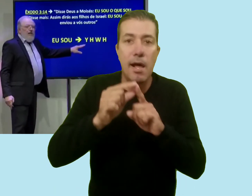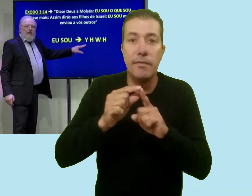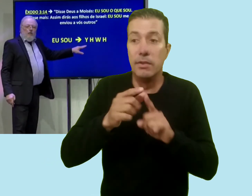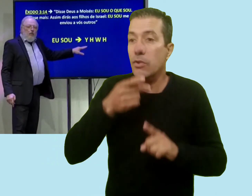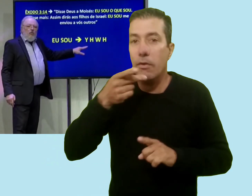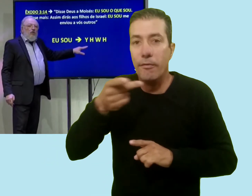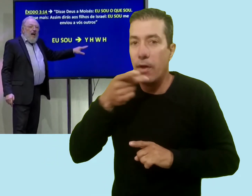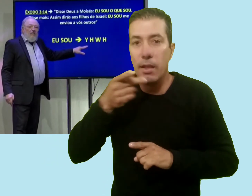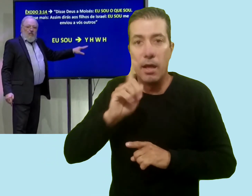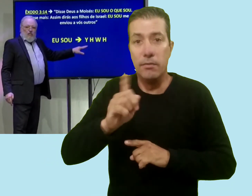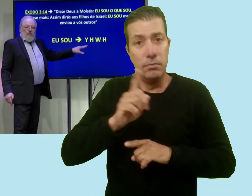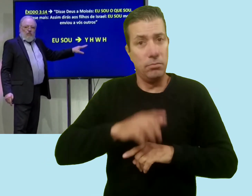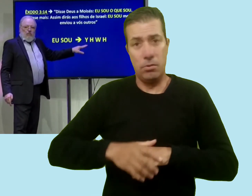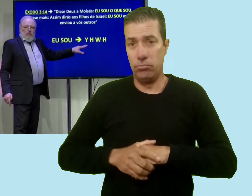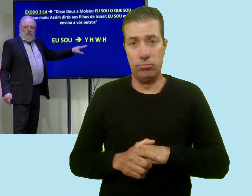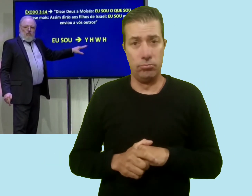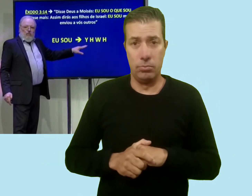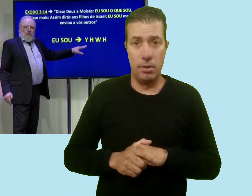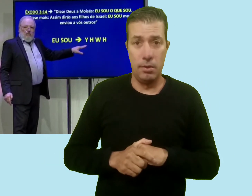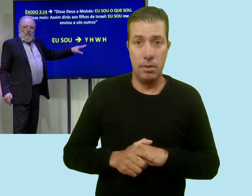Esta palavra eles não pronunciavam.